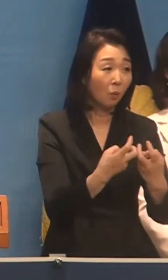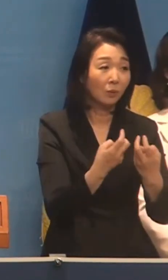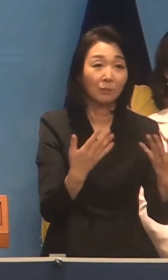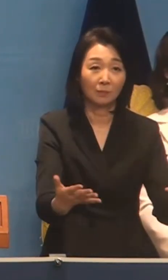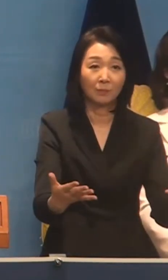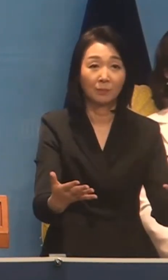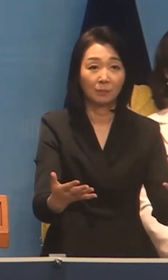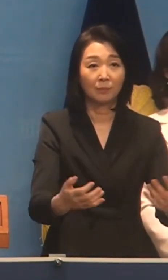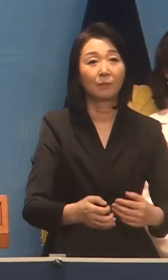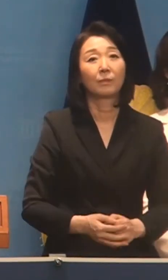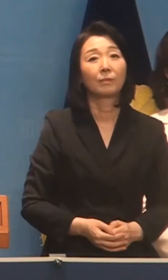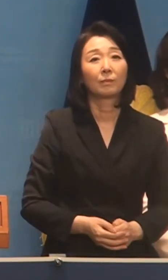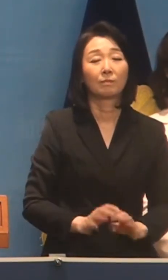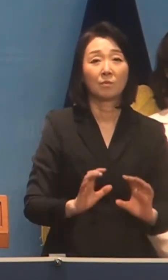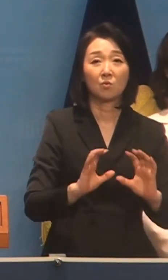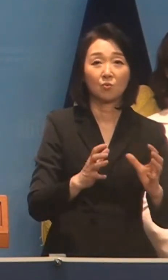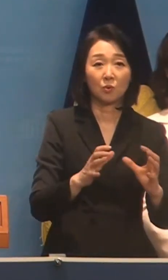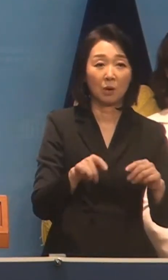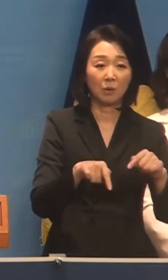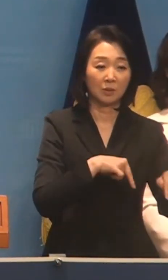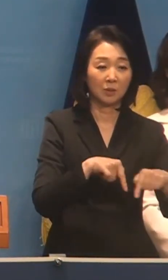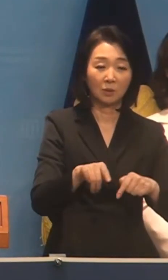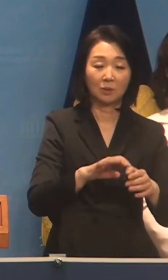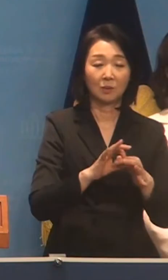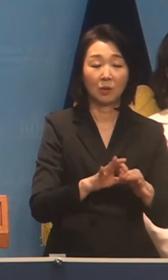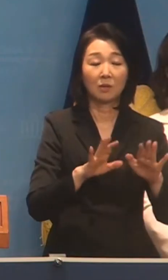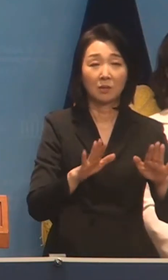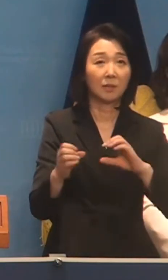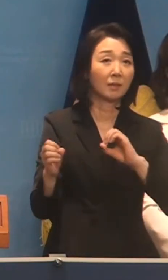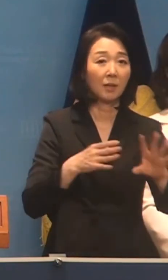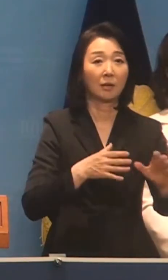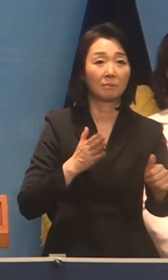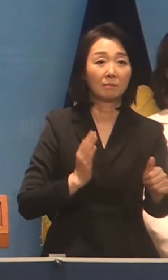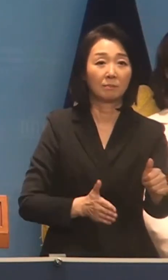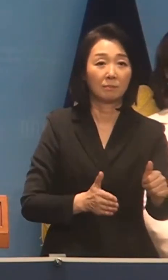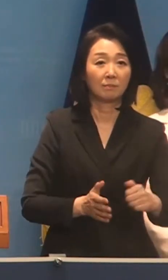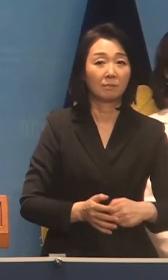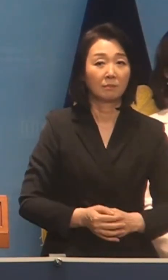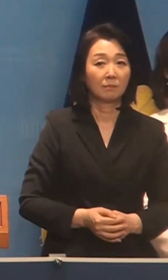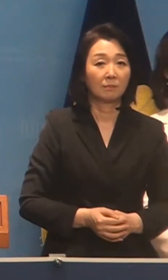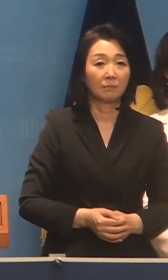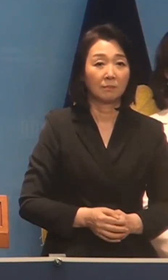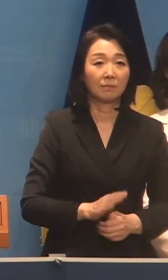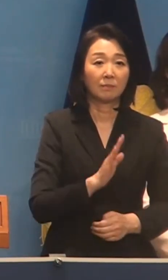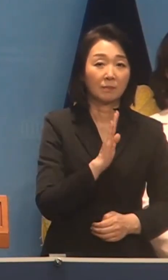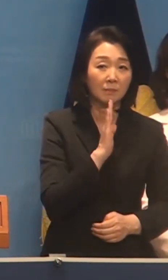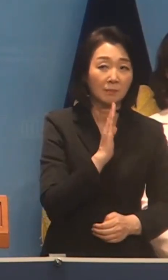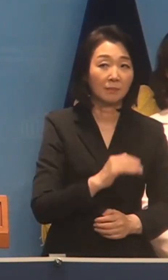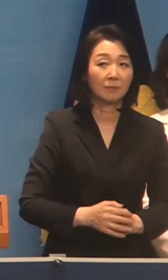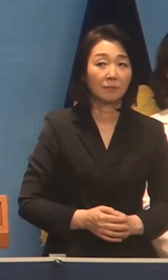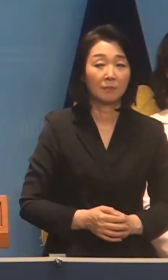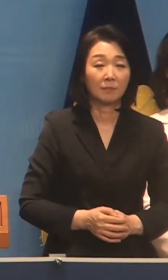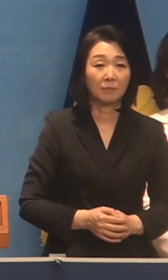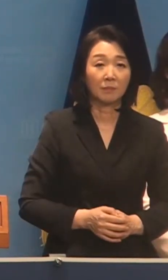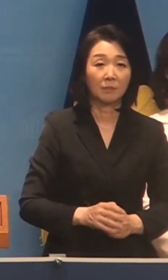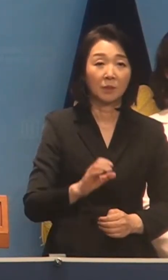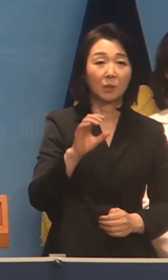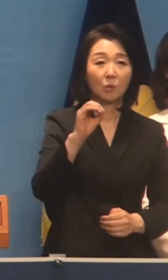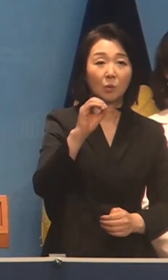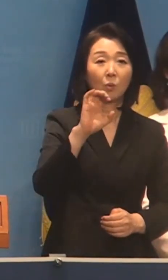합니까? 국가와 정치권은 이제 답해야 합니다. 실제